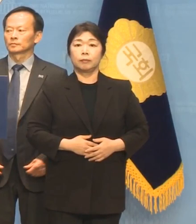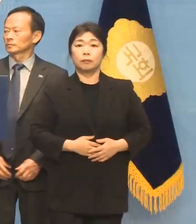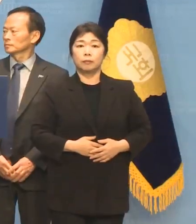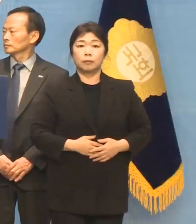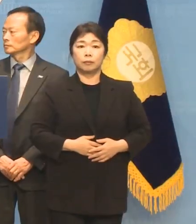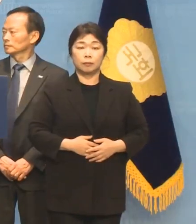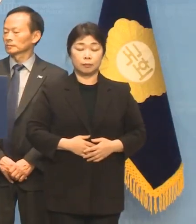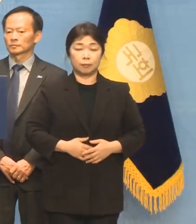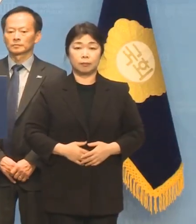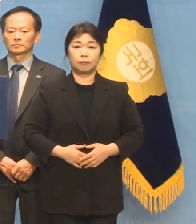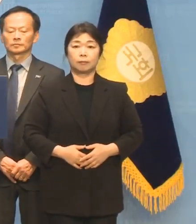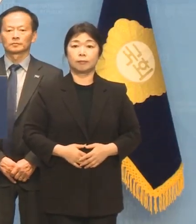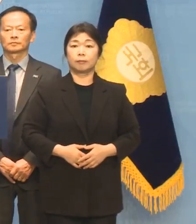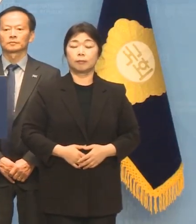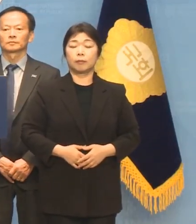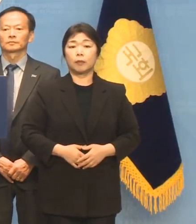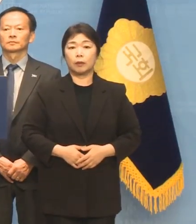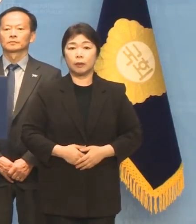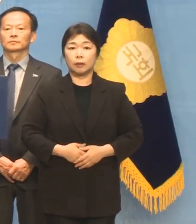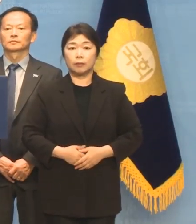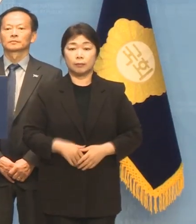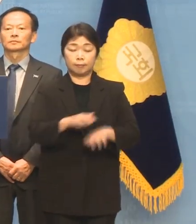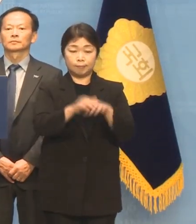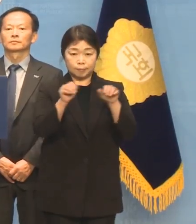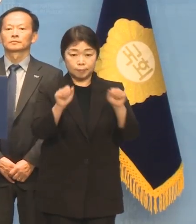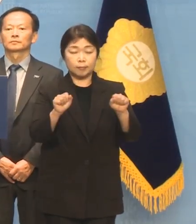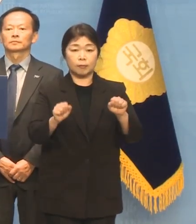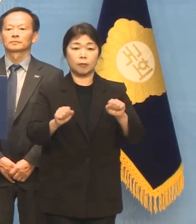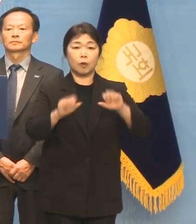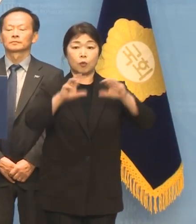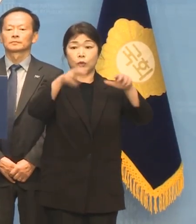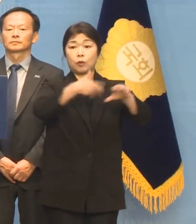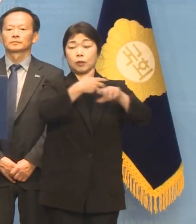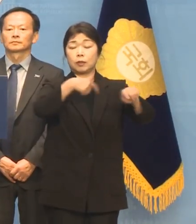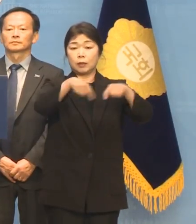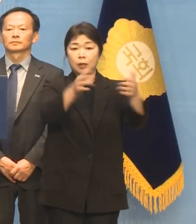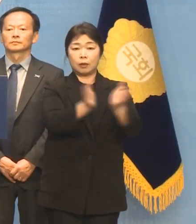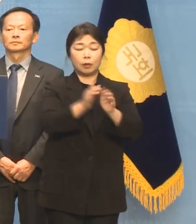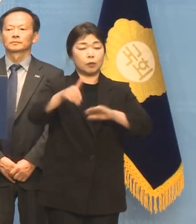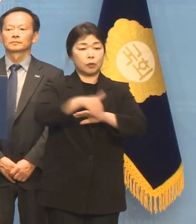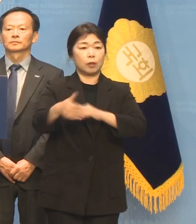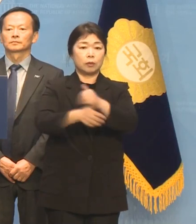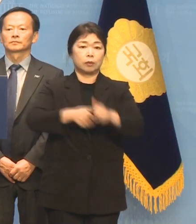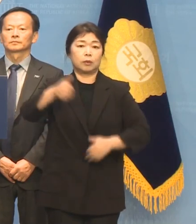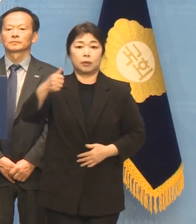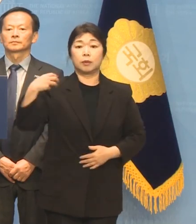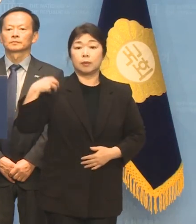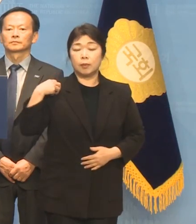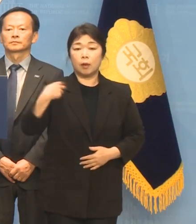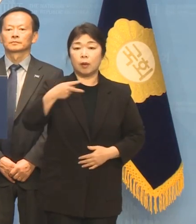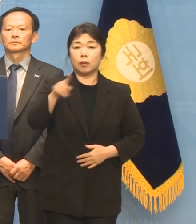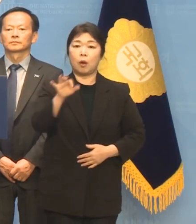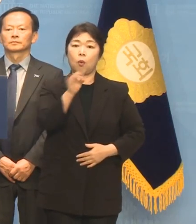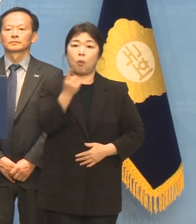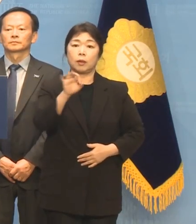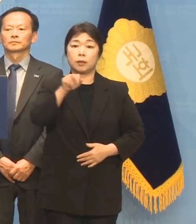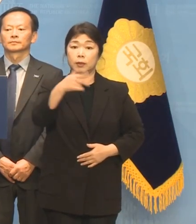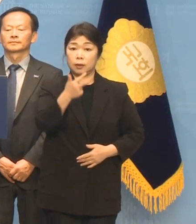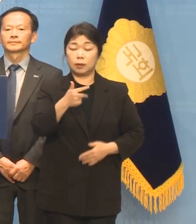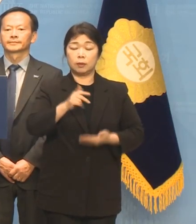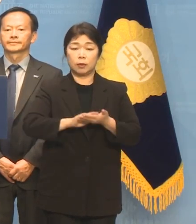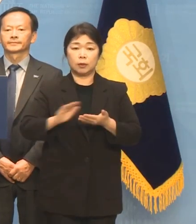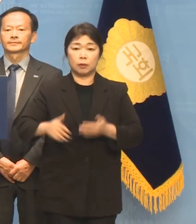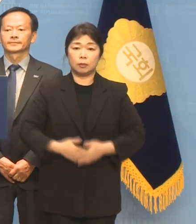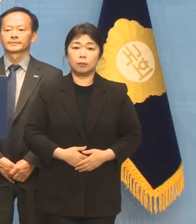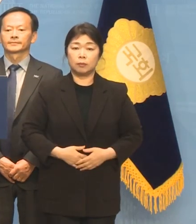하시겠습니다네 황님 감사합니다 안녕하십니까 조국 혁신당 정책의 의장 서진입니다 오늘은